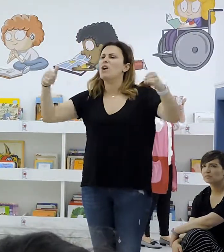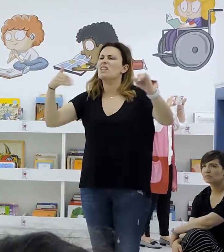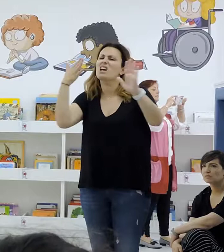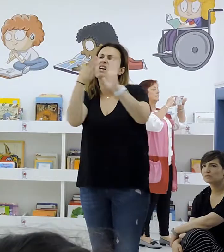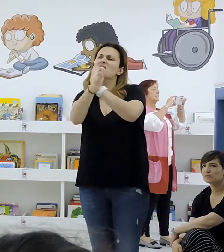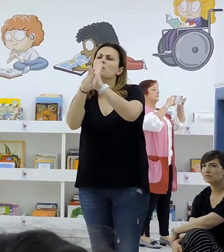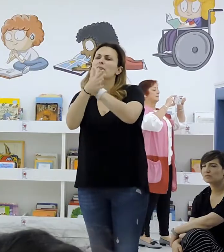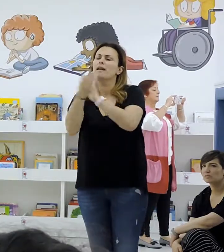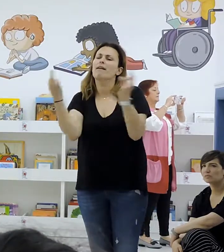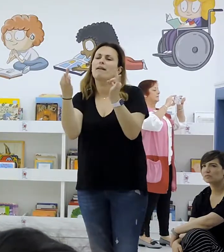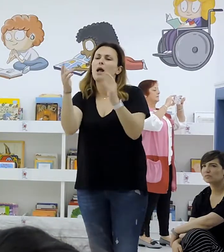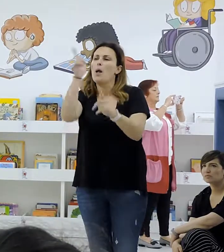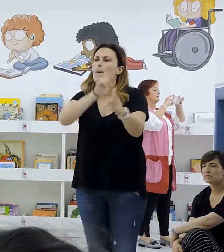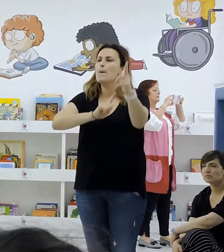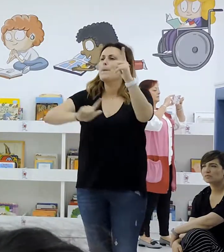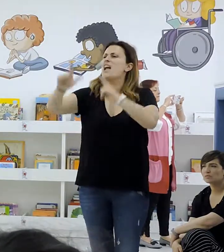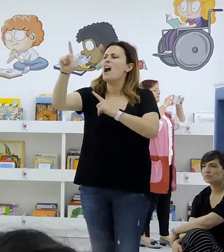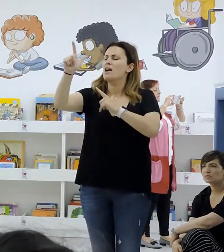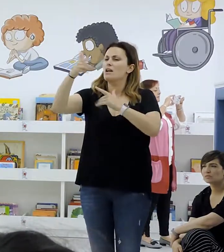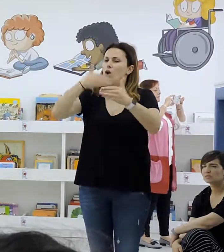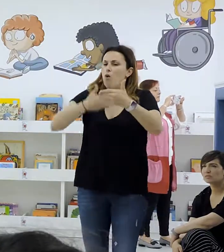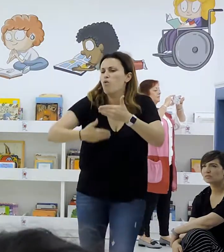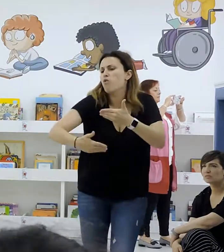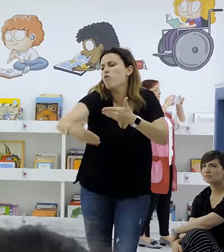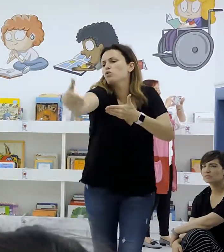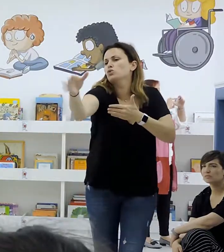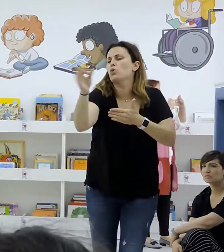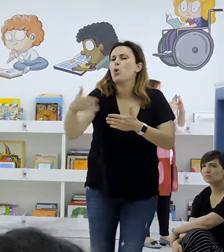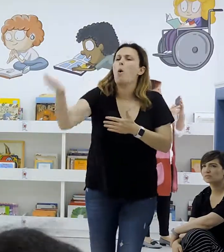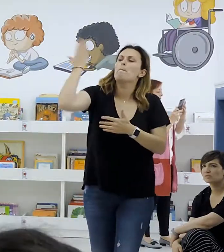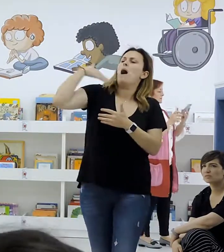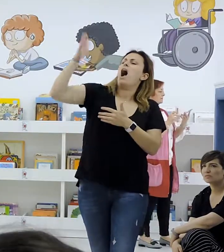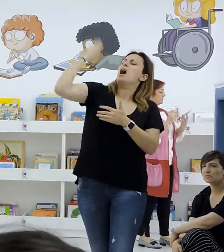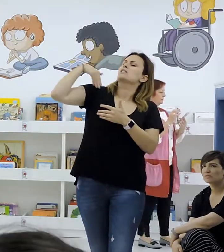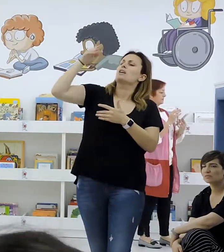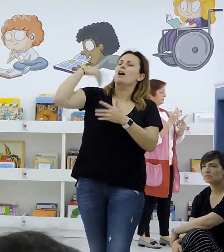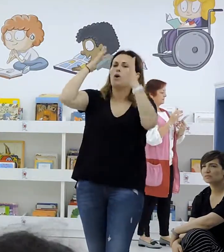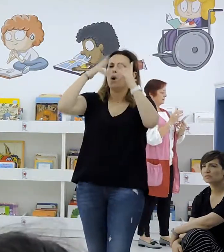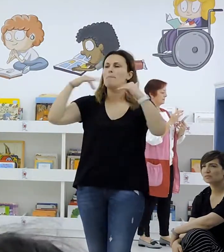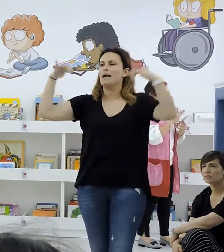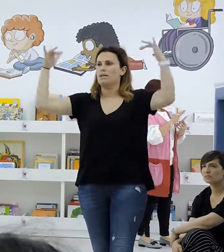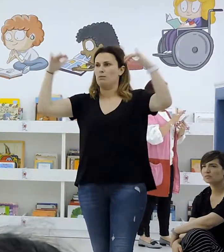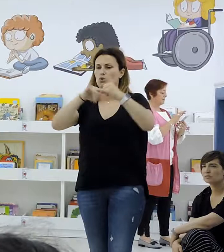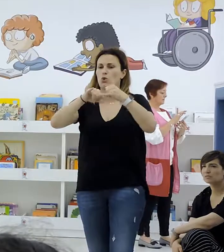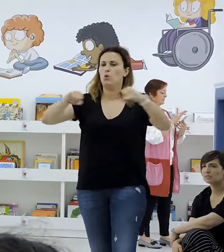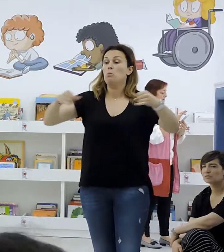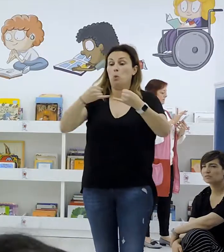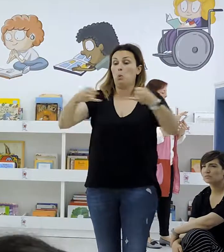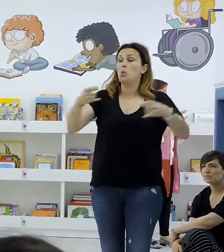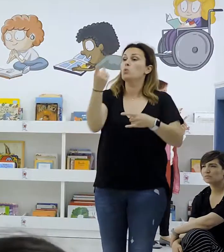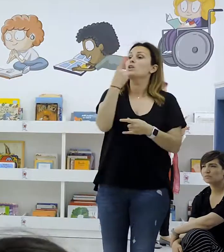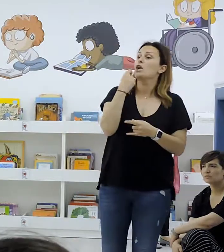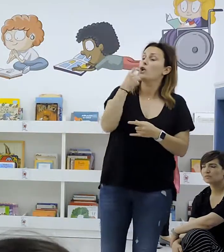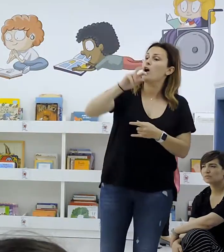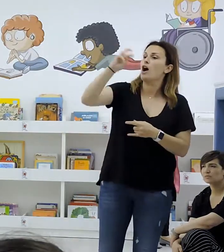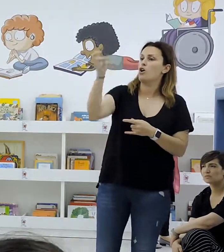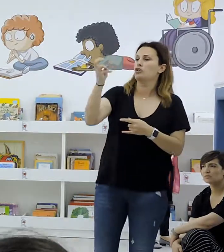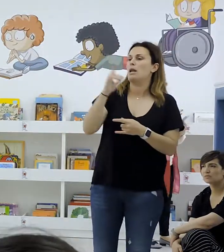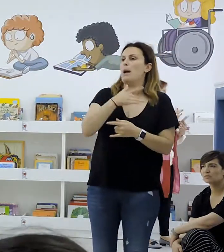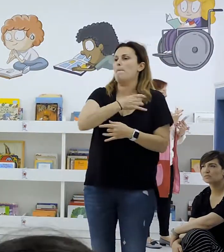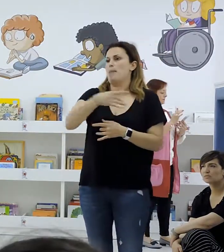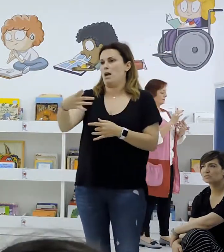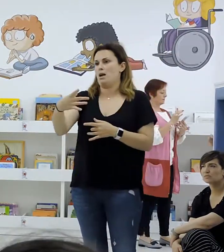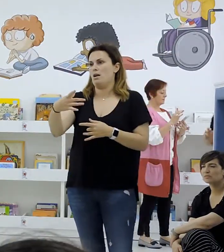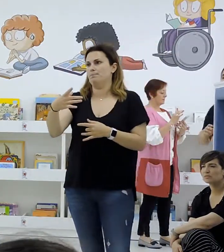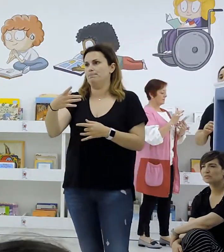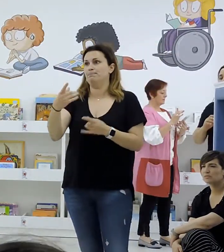tiempo. Imaginad dos líneas temporales, dos universos paralelos, una cuerda roja, una cuerda blanca. Hay que crear un bucle